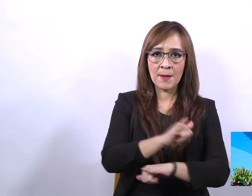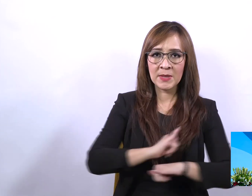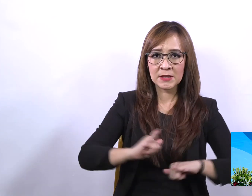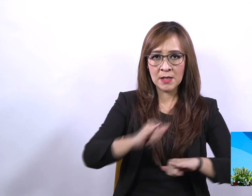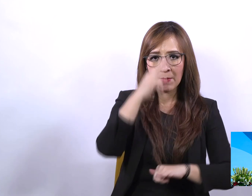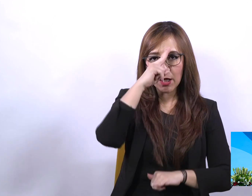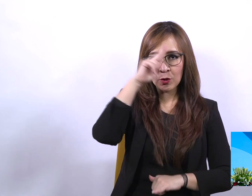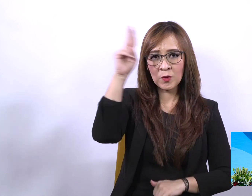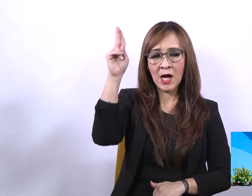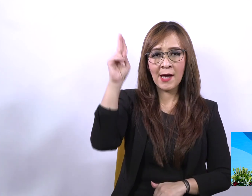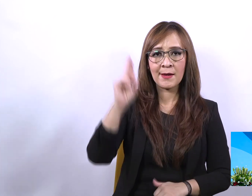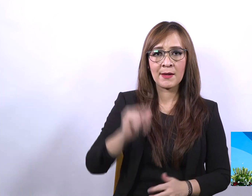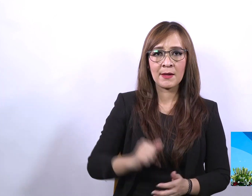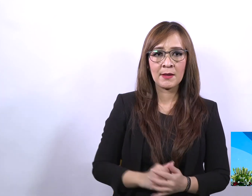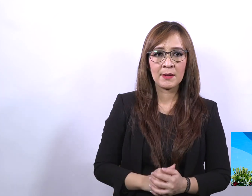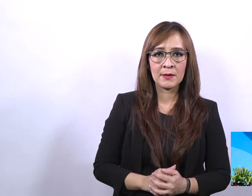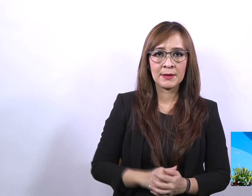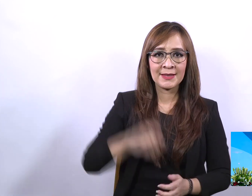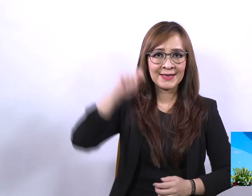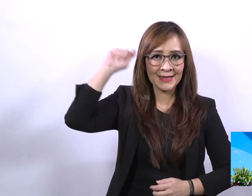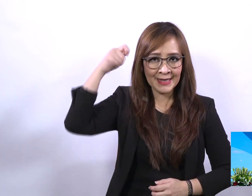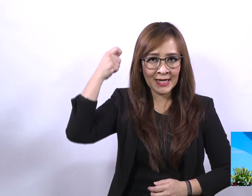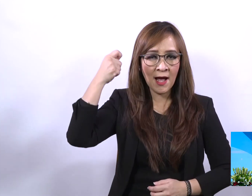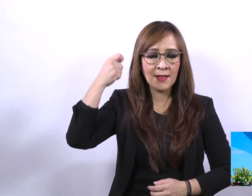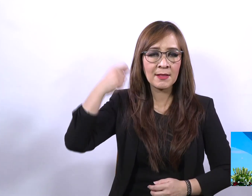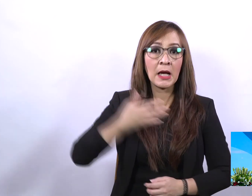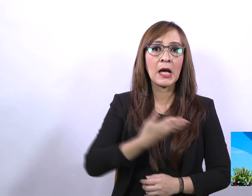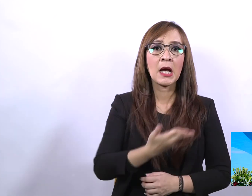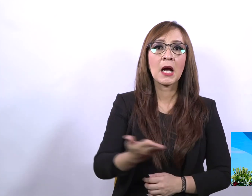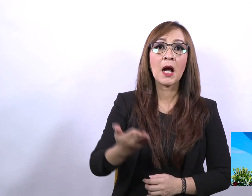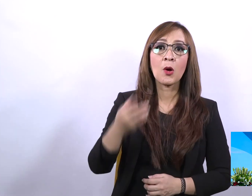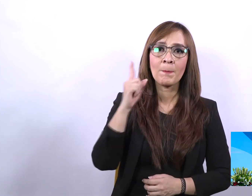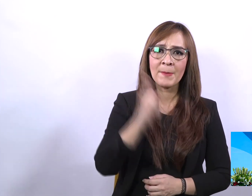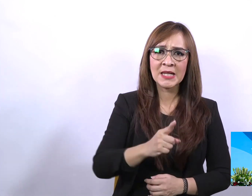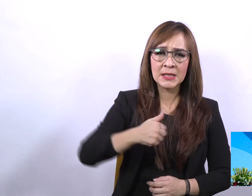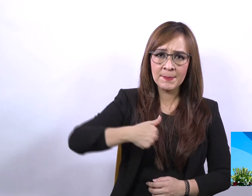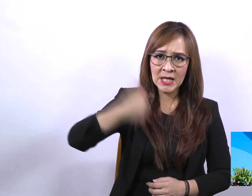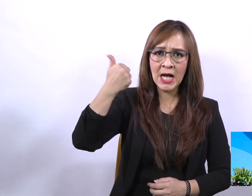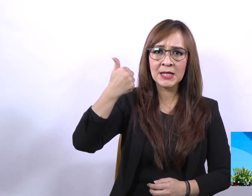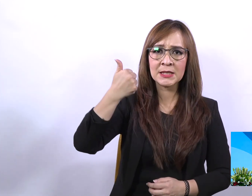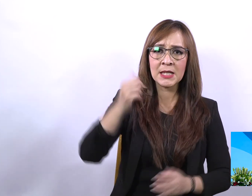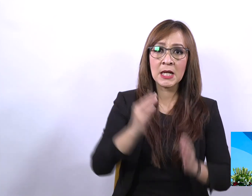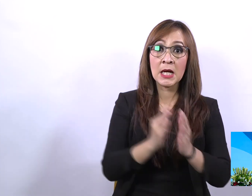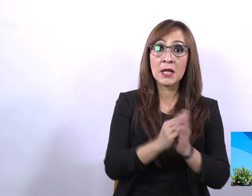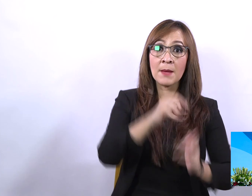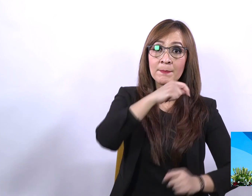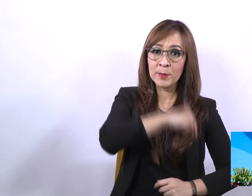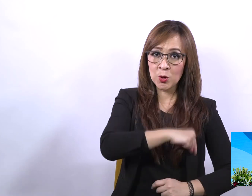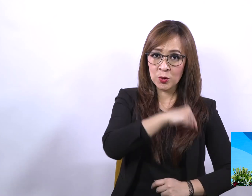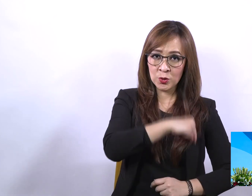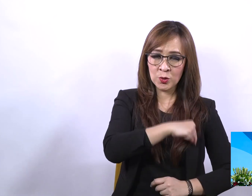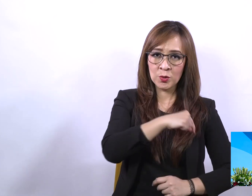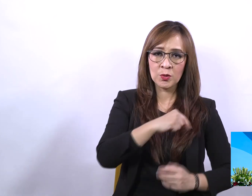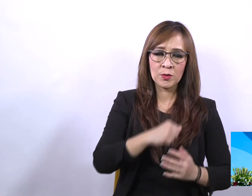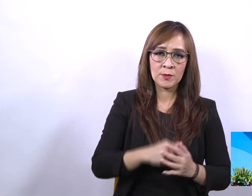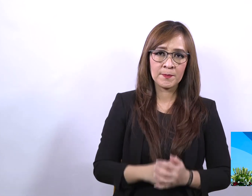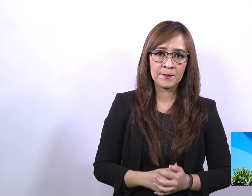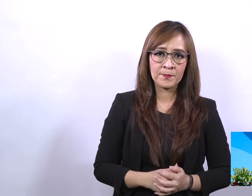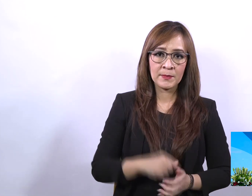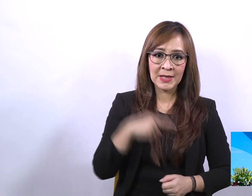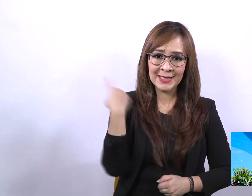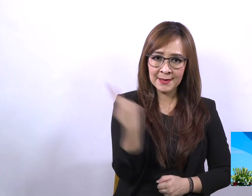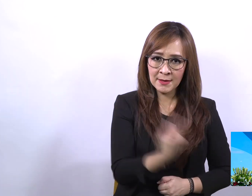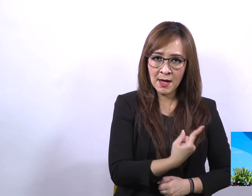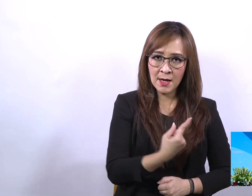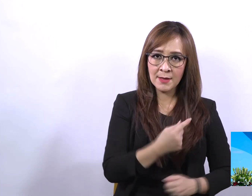Hai Ingatkan ini tentu akan berhasil dan perjalanan makan beruntung Ibu yg